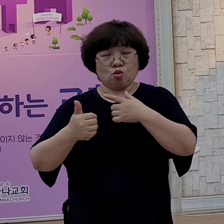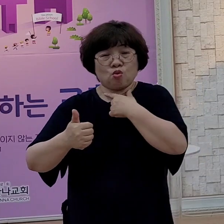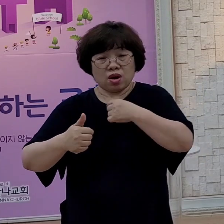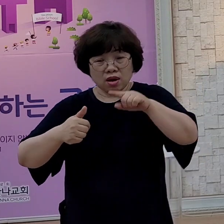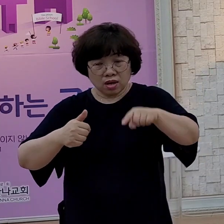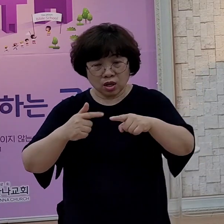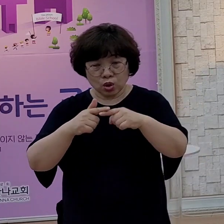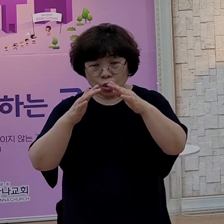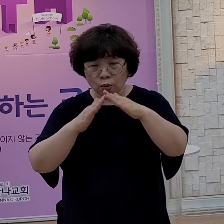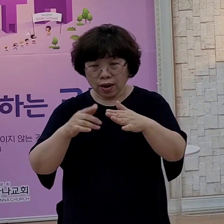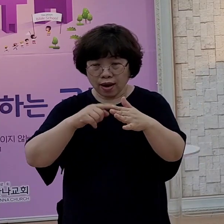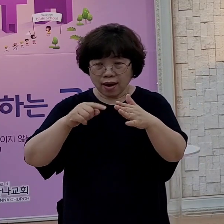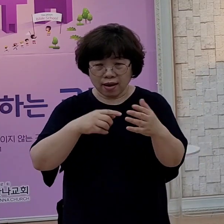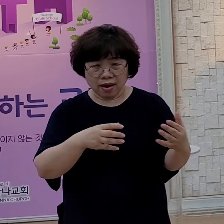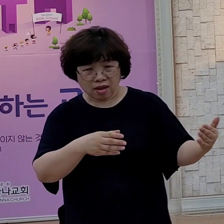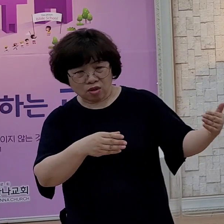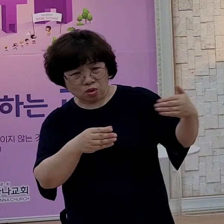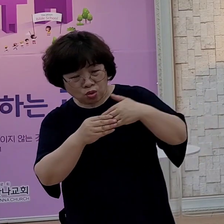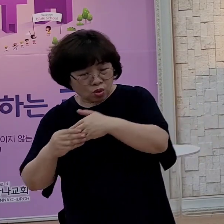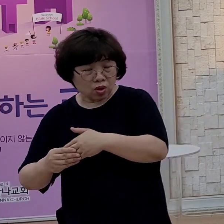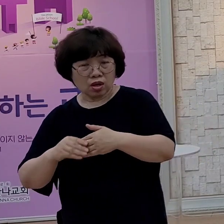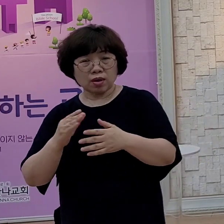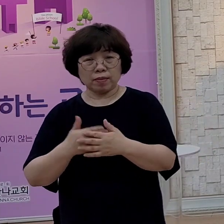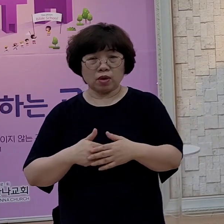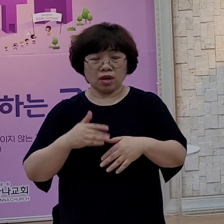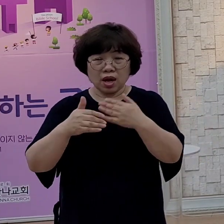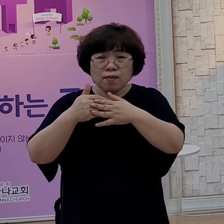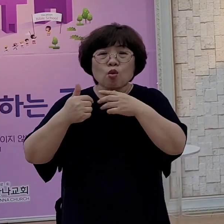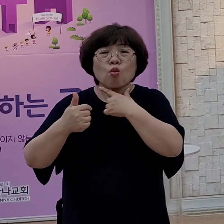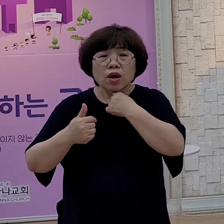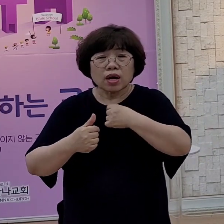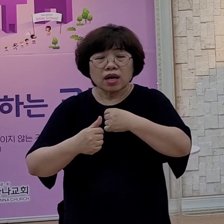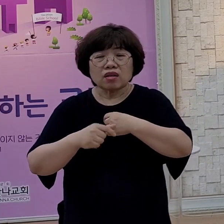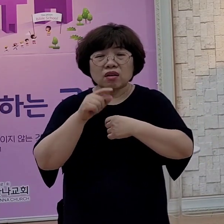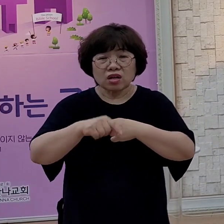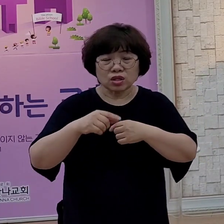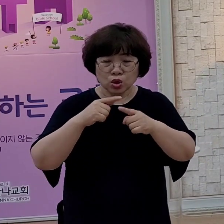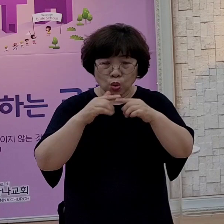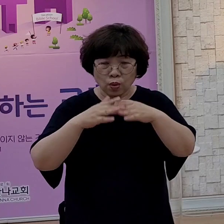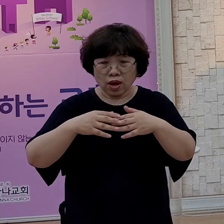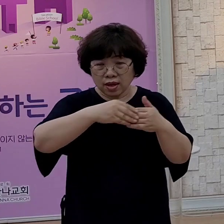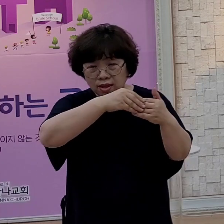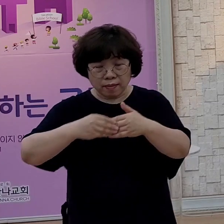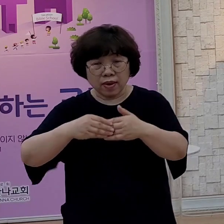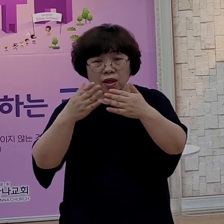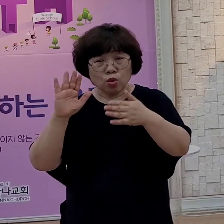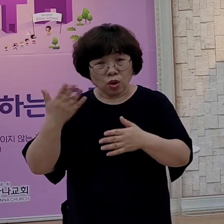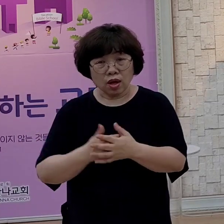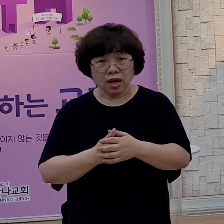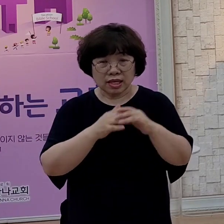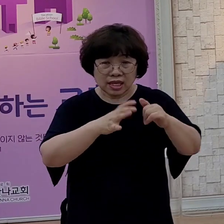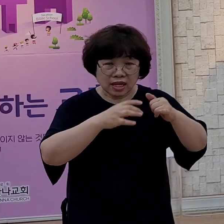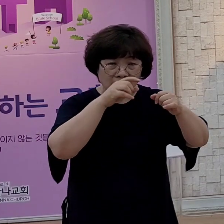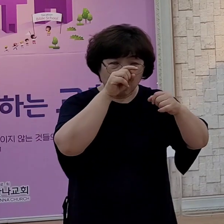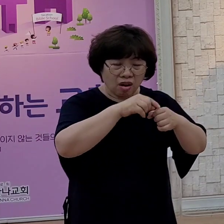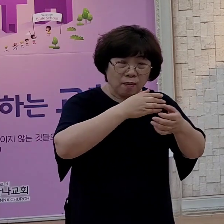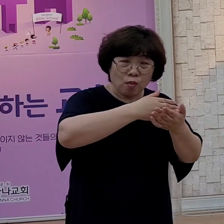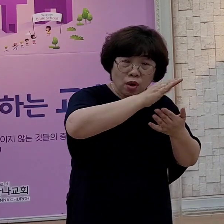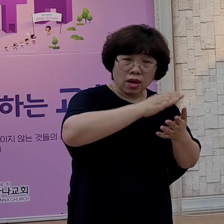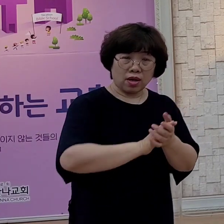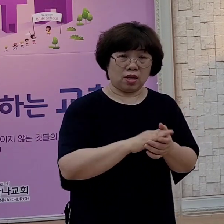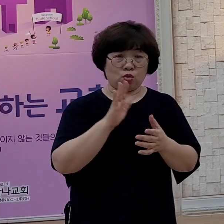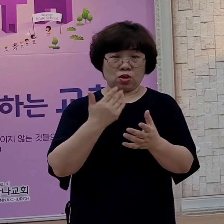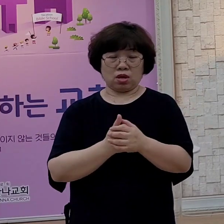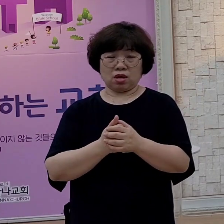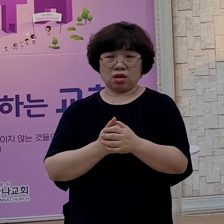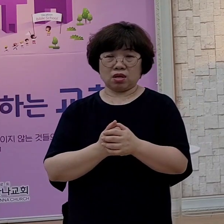것들을 이 교회 안으로 끌어들이고 하나님의 말씀이 이 교회를 지배하는, 우리 성도들의 삶을 지배하는, 이게